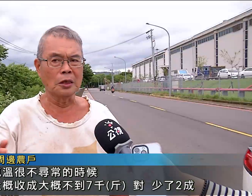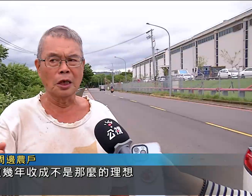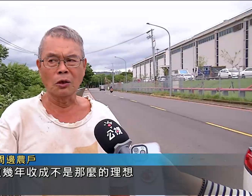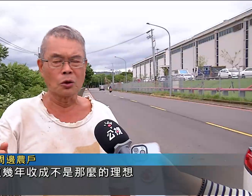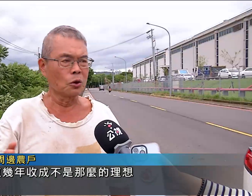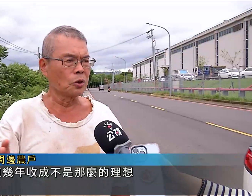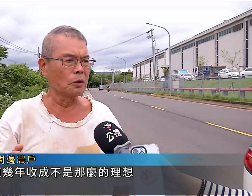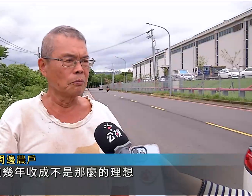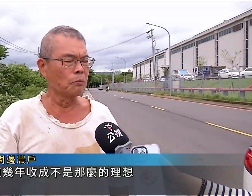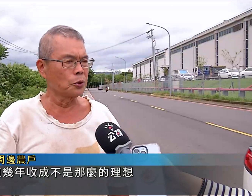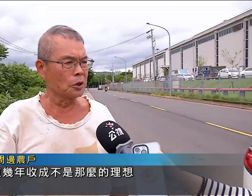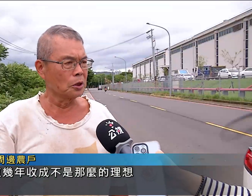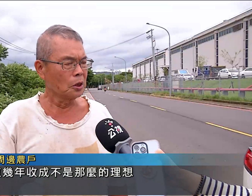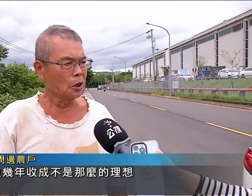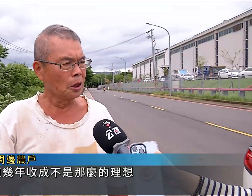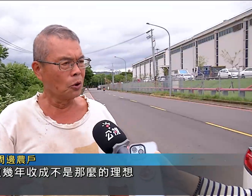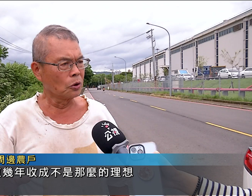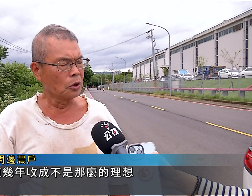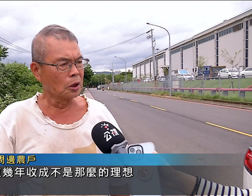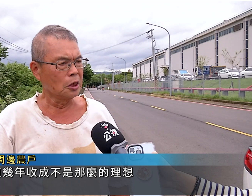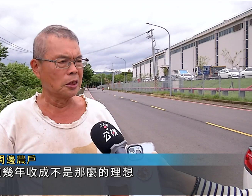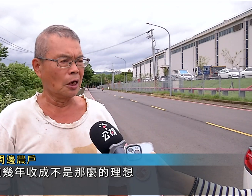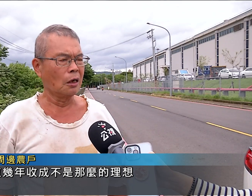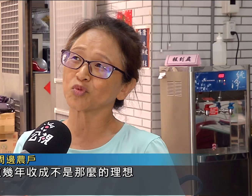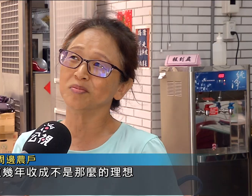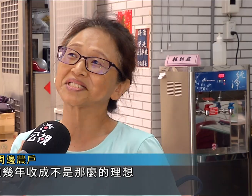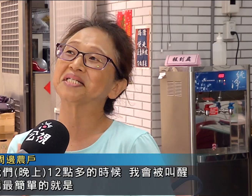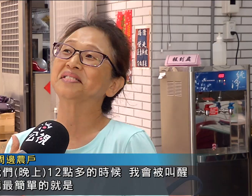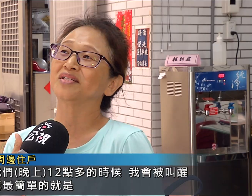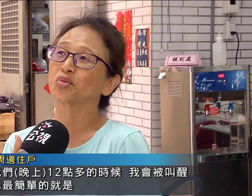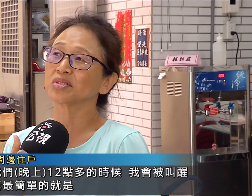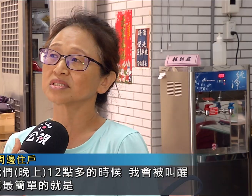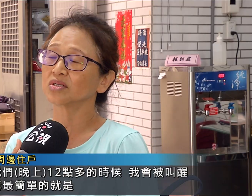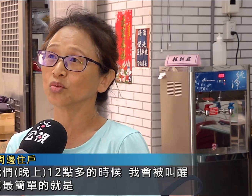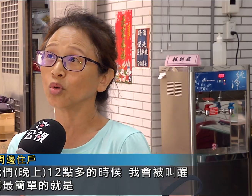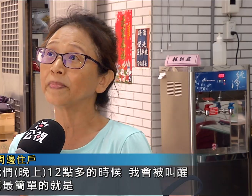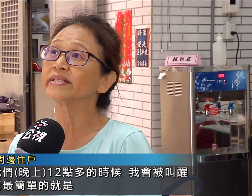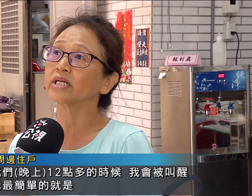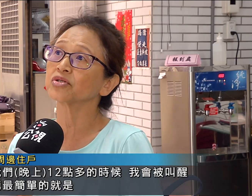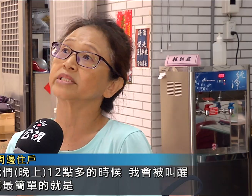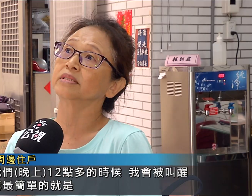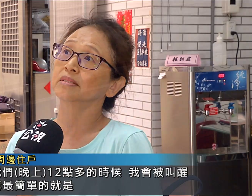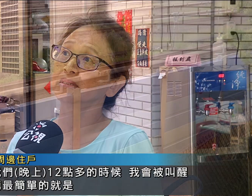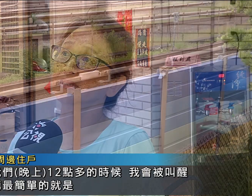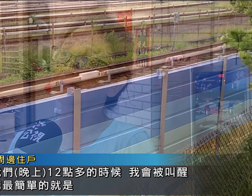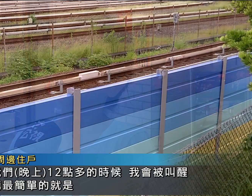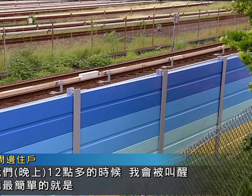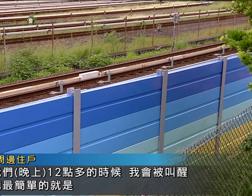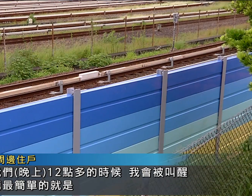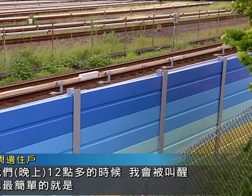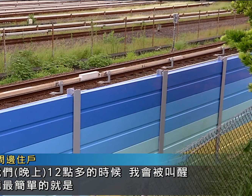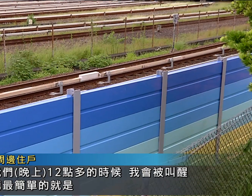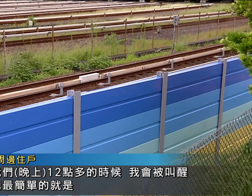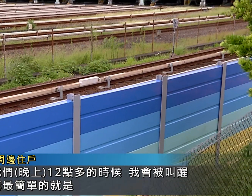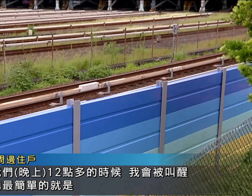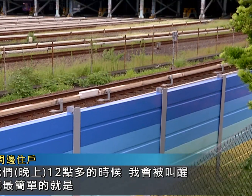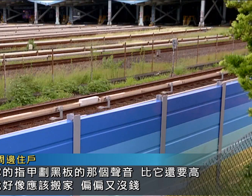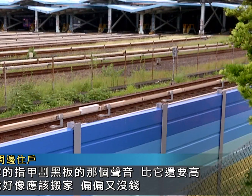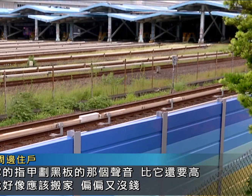年哦，收成不是那么的理想。 我们12点多的时候，我会被叫醒。讲最简单，就是你的指甲画